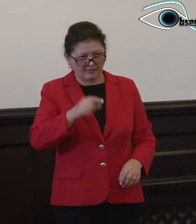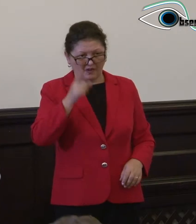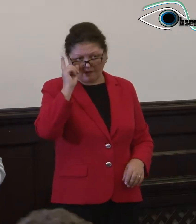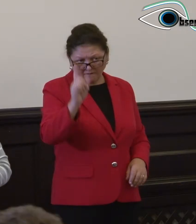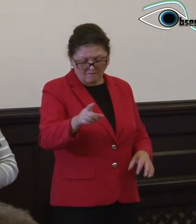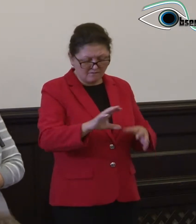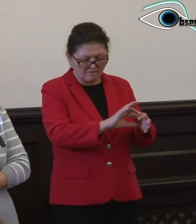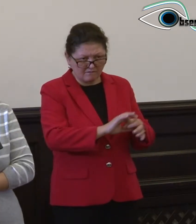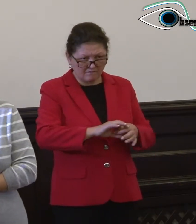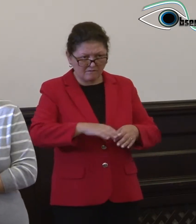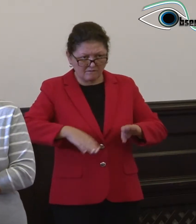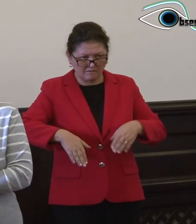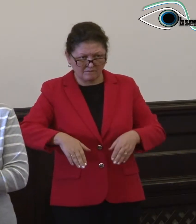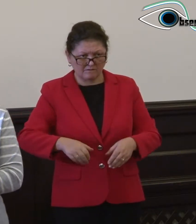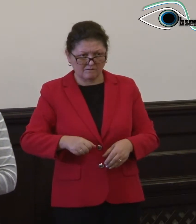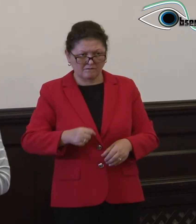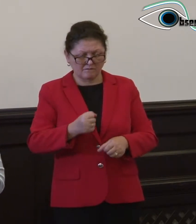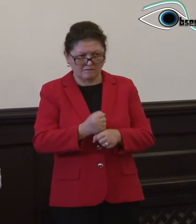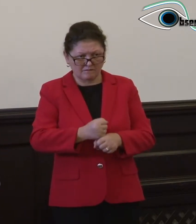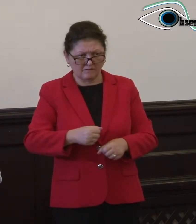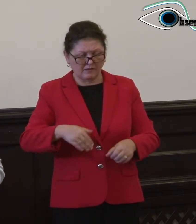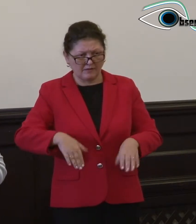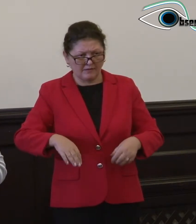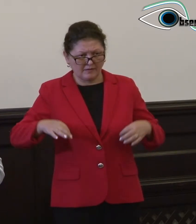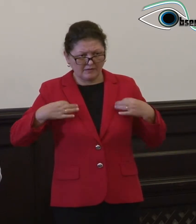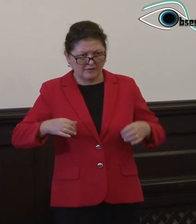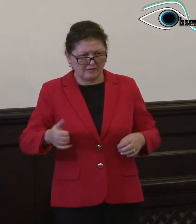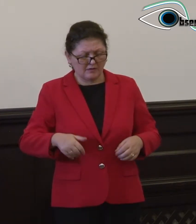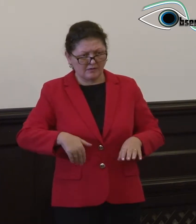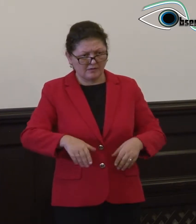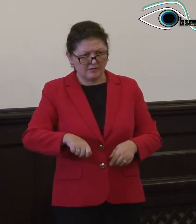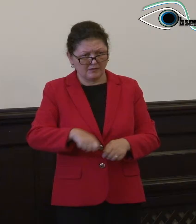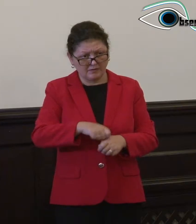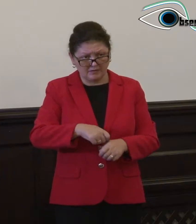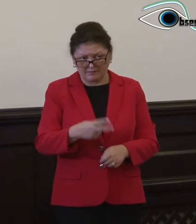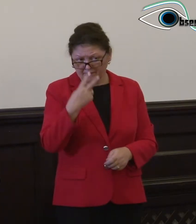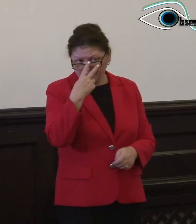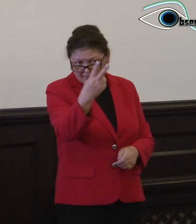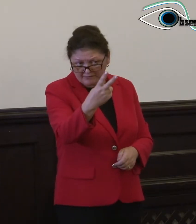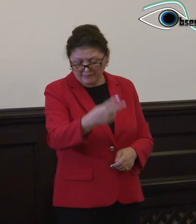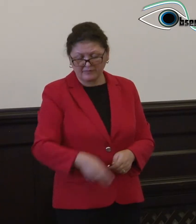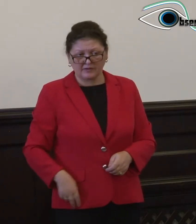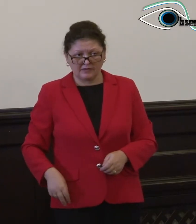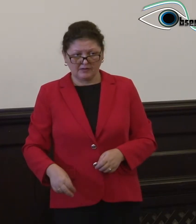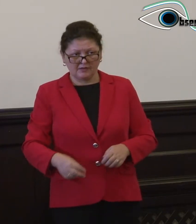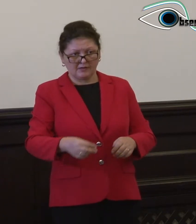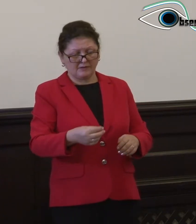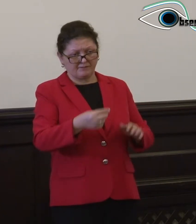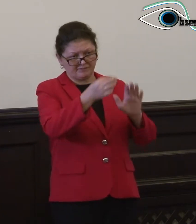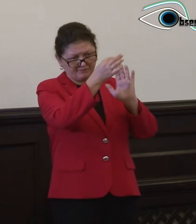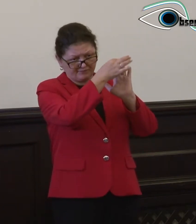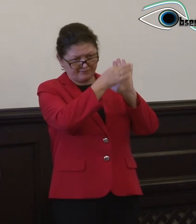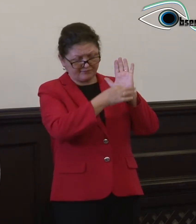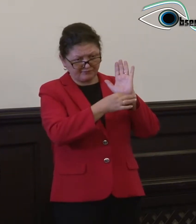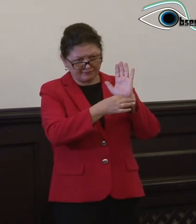Comun dintre Ministerul Muncii, Ministerul Sănătății și Ministerul Educației, care vizează în sfârșit o metodologie de evaluare